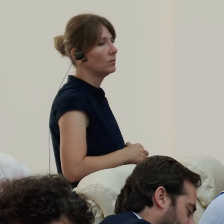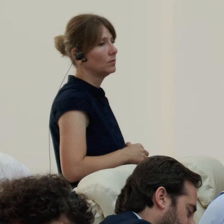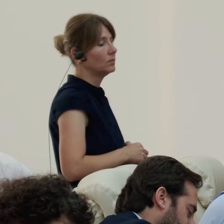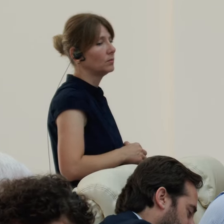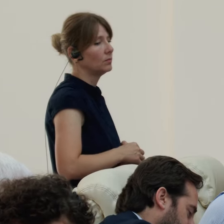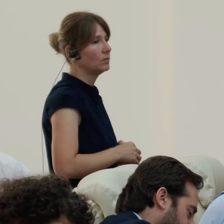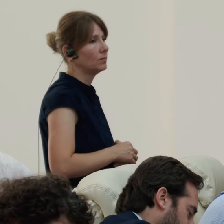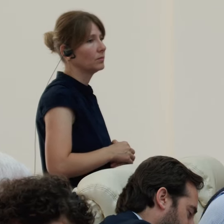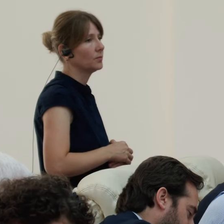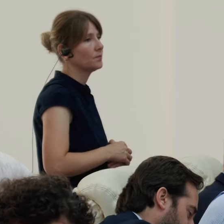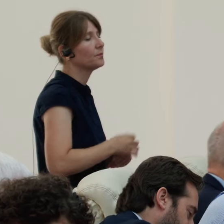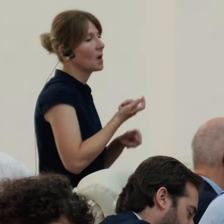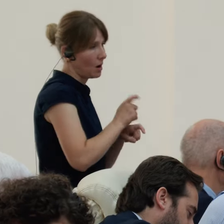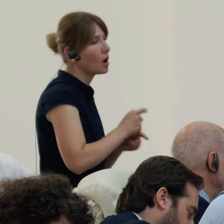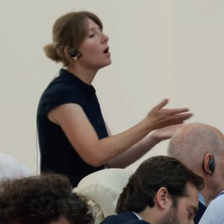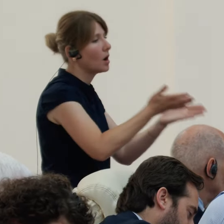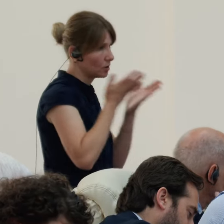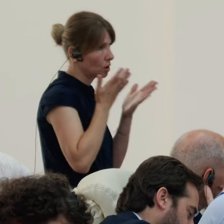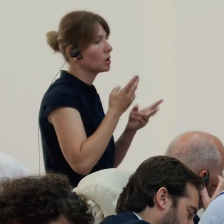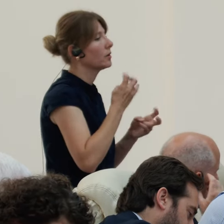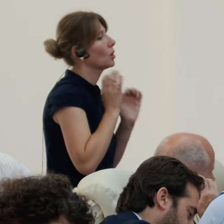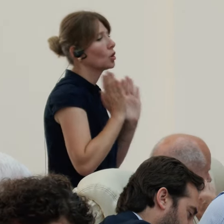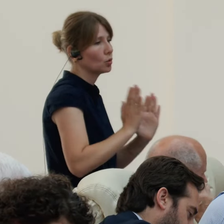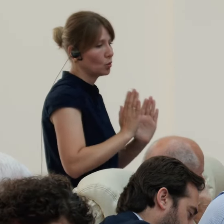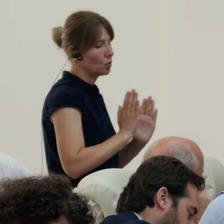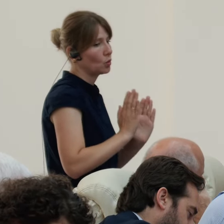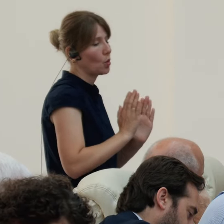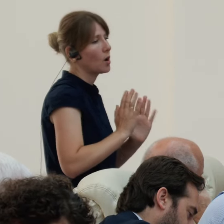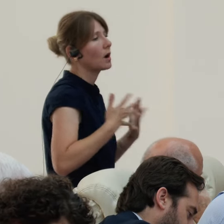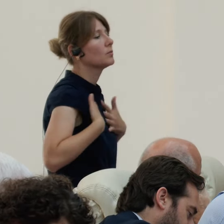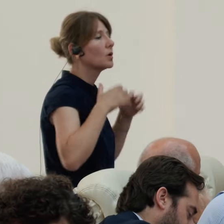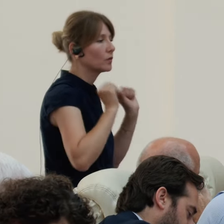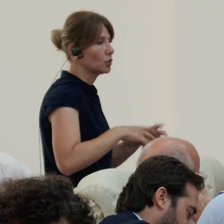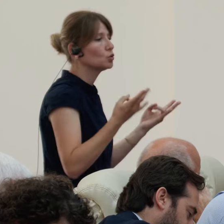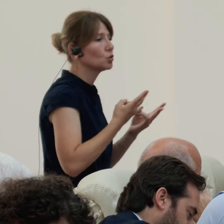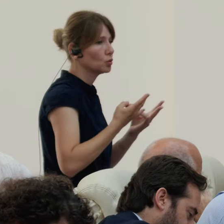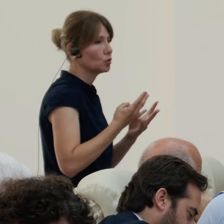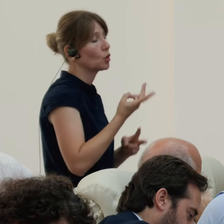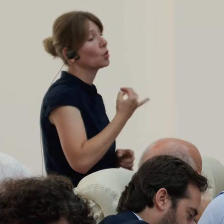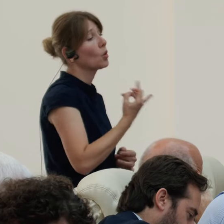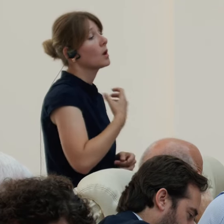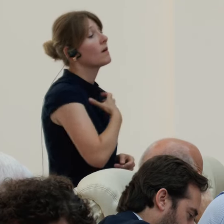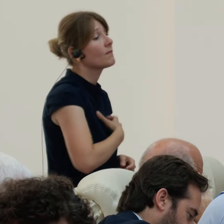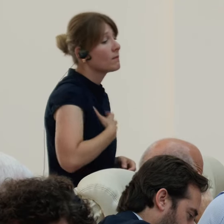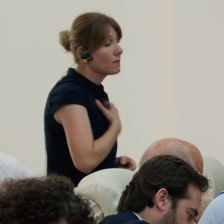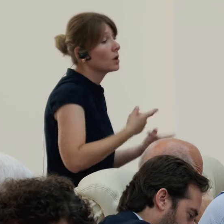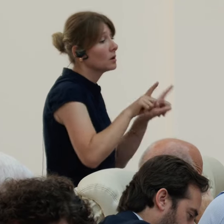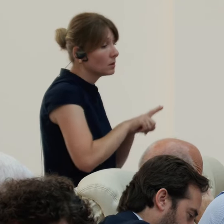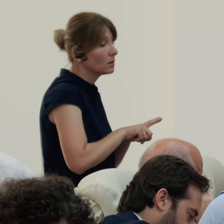lucrătorii sociali. Vreau să menționez că nu doar efortul agențiilor ONU este important, este important